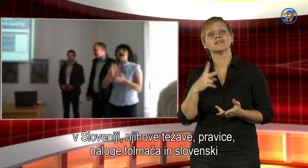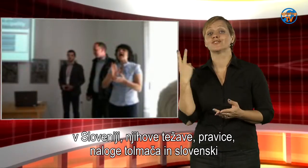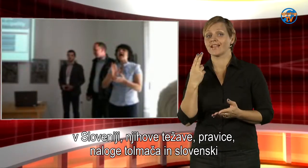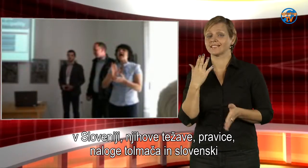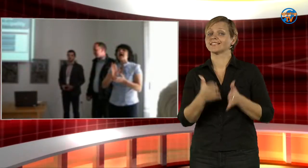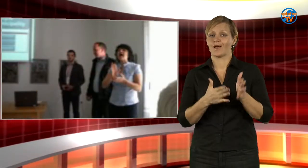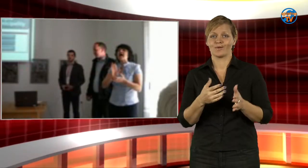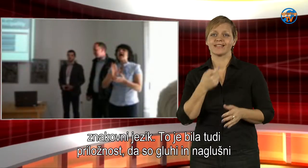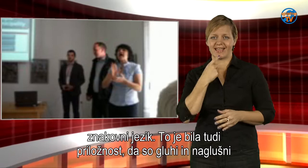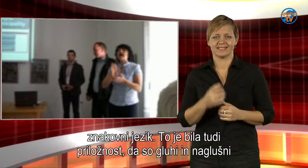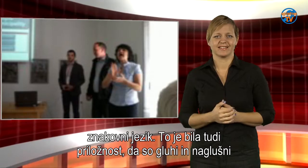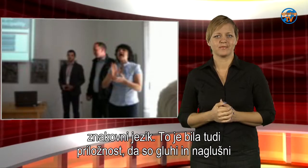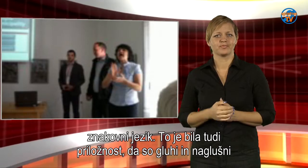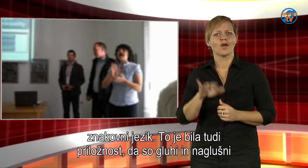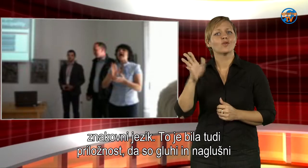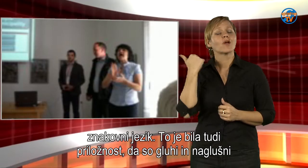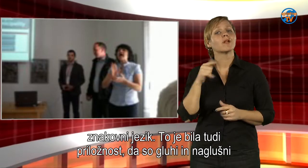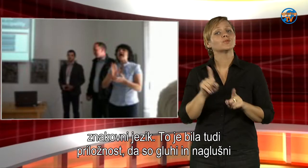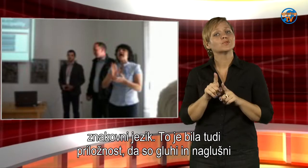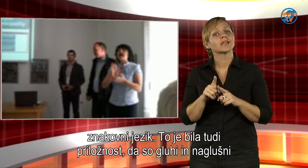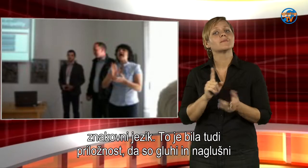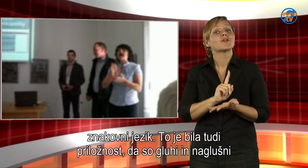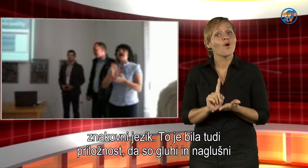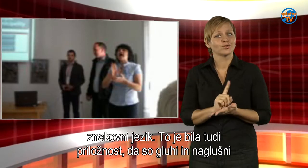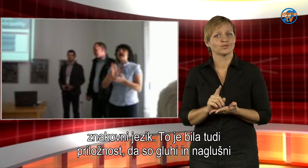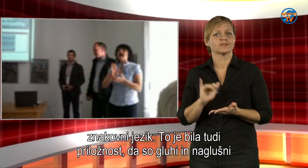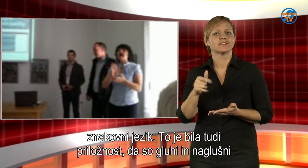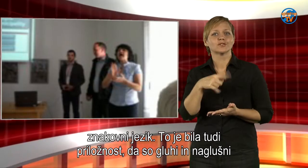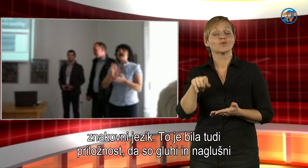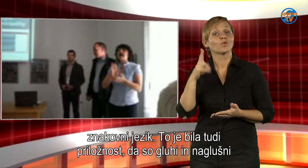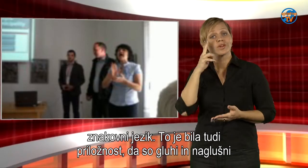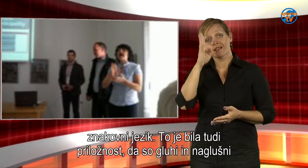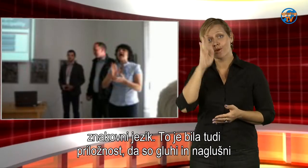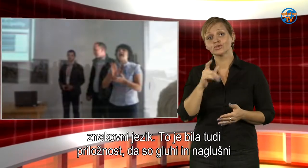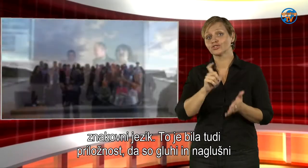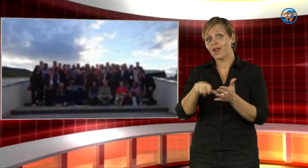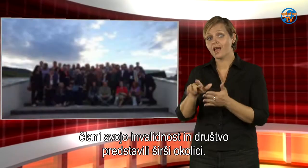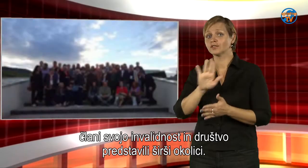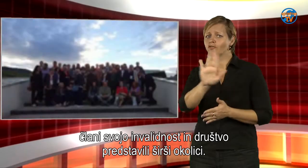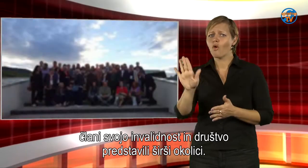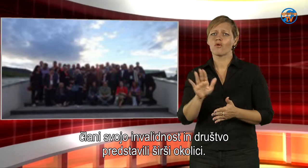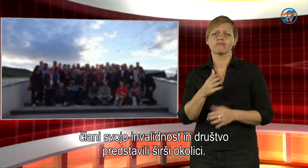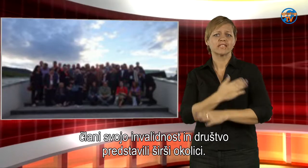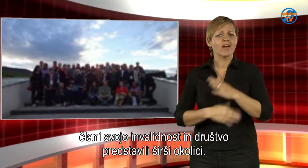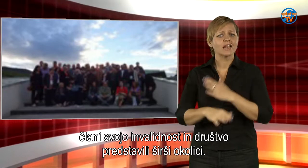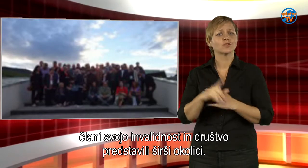jezik. To je bila tudi priložnost, da so gluhi in naglušni člani svojo invalidnost in